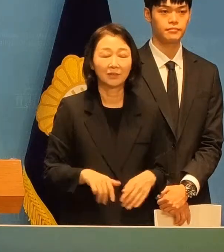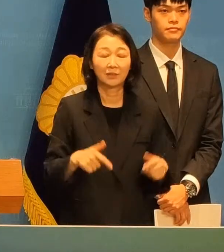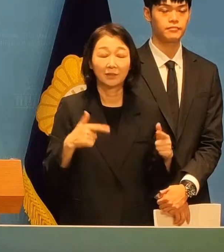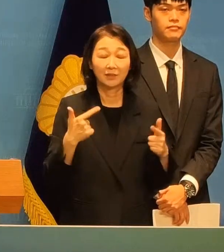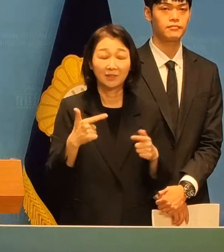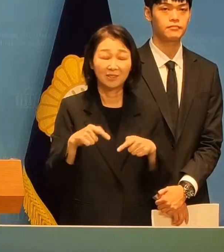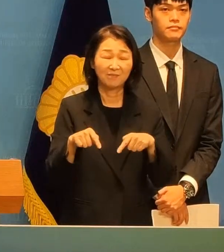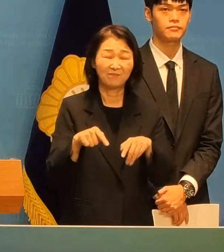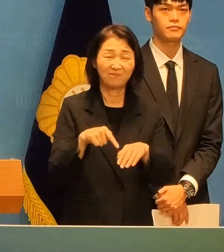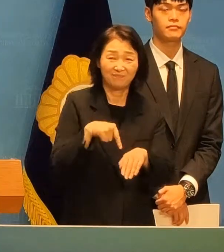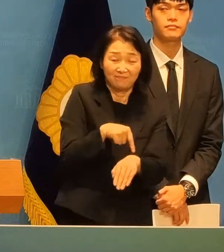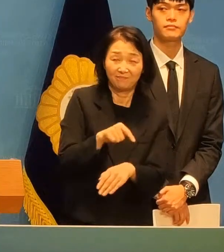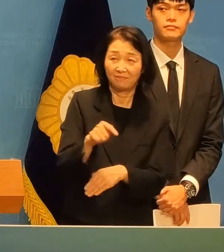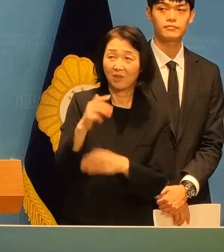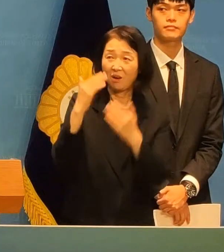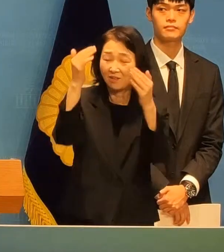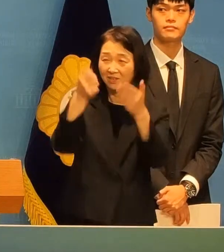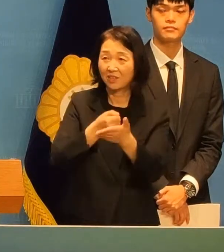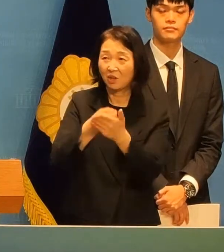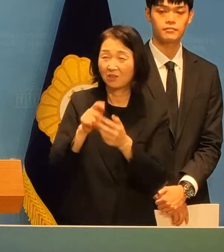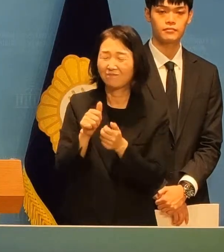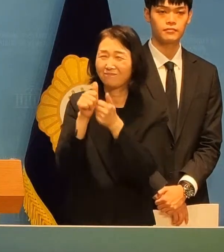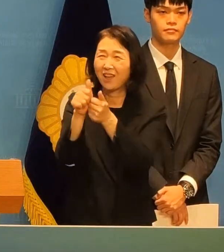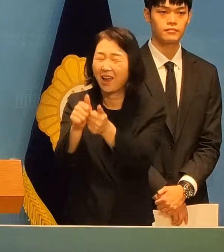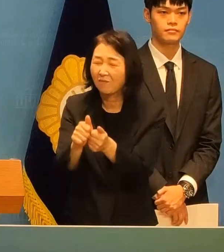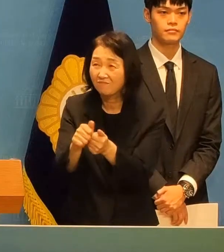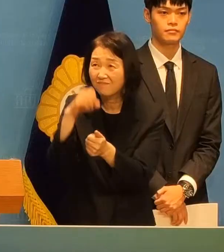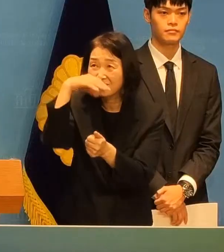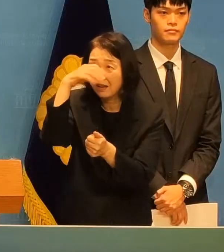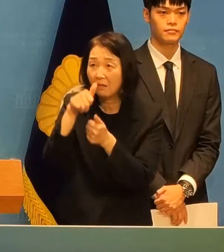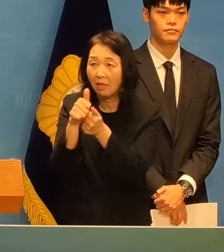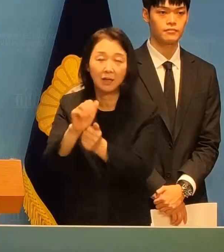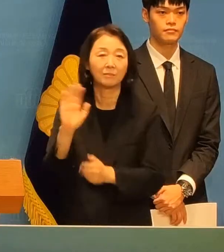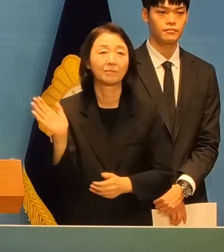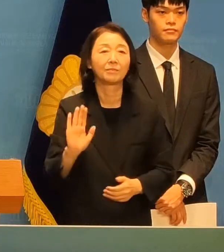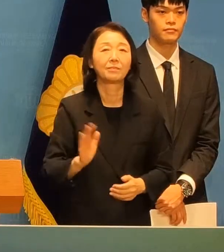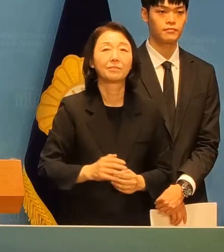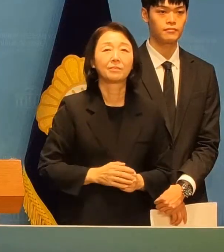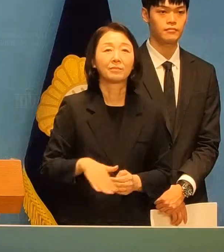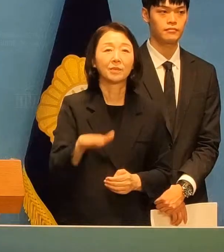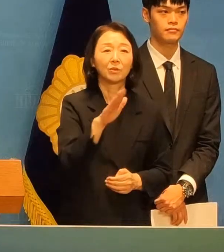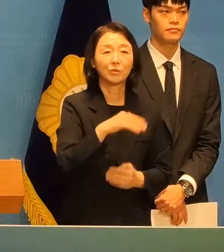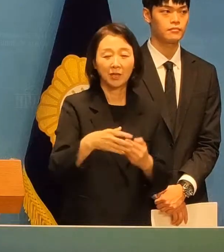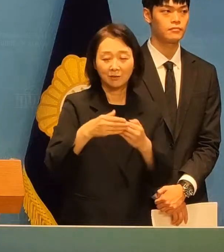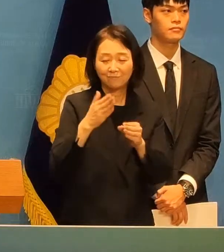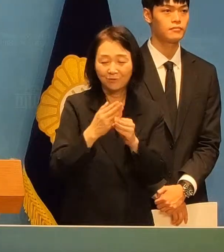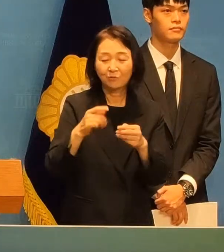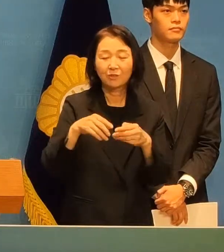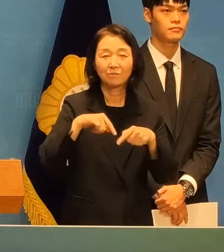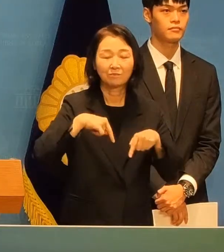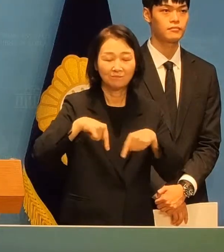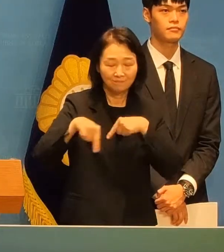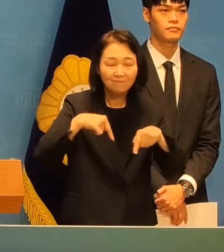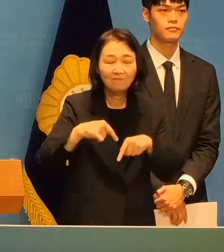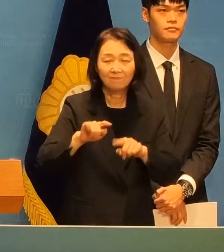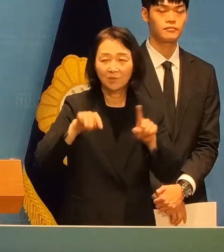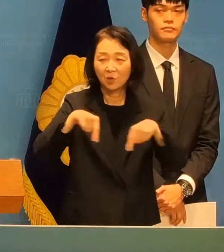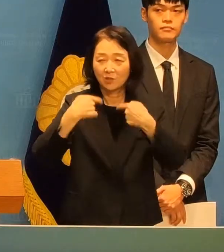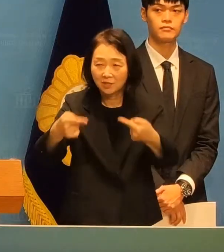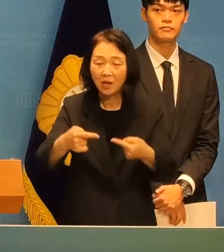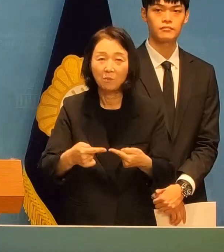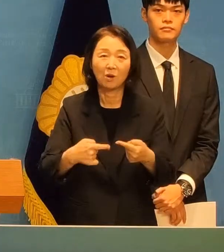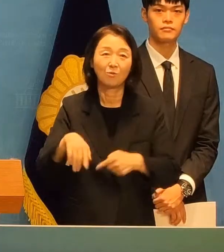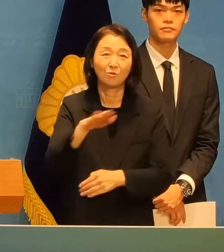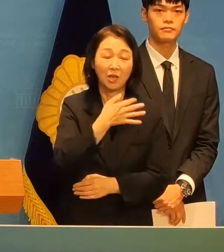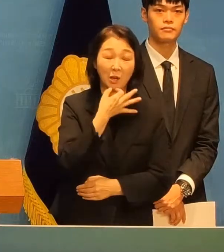제도권 밖에서 어른들이 결정한 대로 따라야만 했던 기성 정치 구조에서 벗어나 우리가 주도적으로 정치에 참여하여 우리의 목소리가